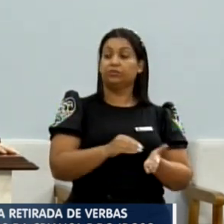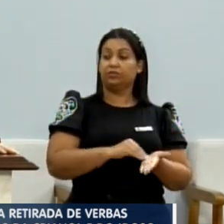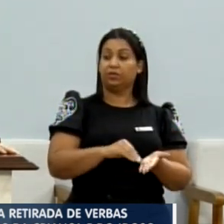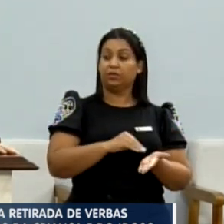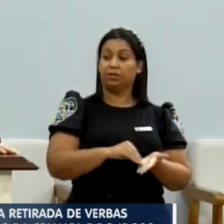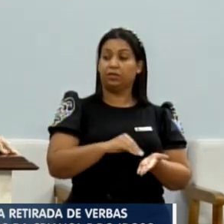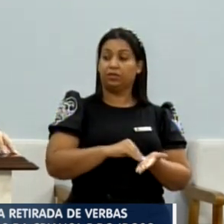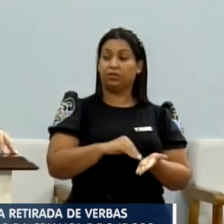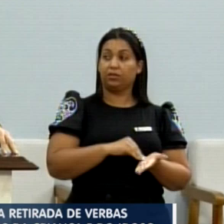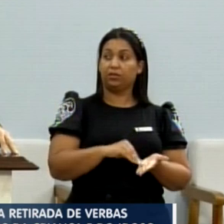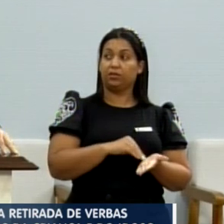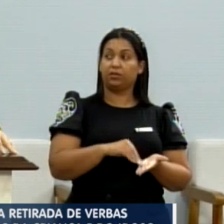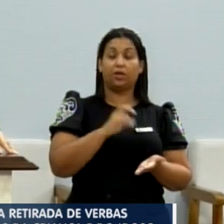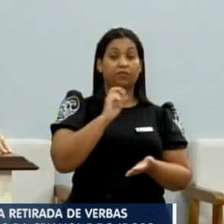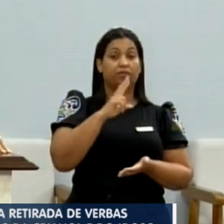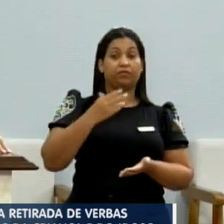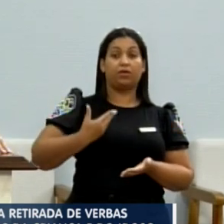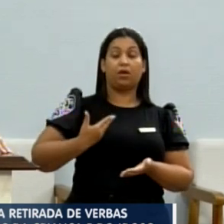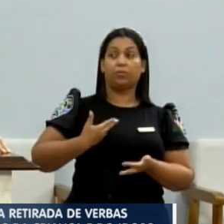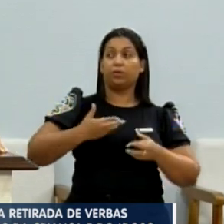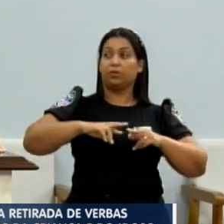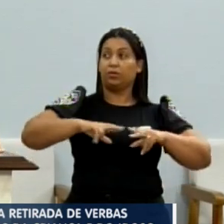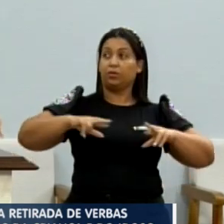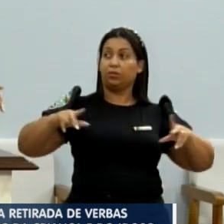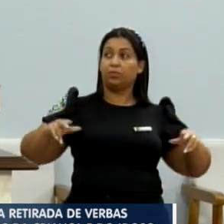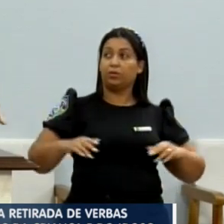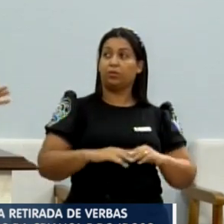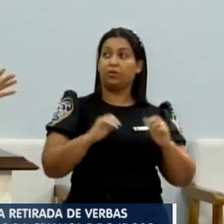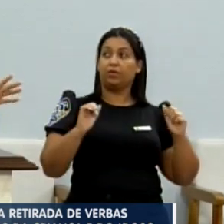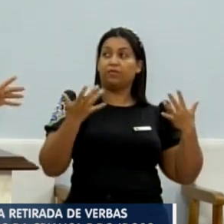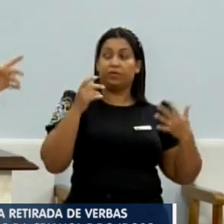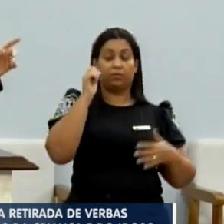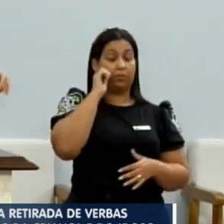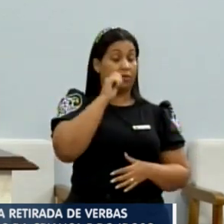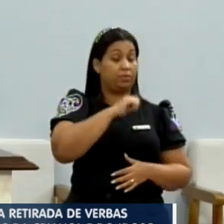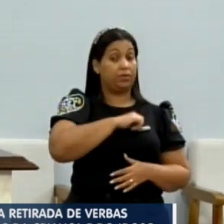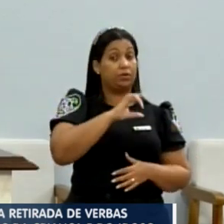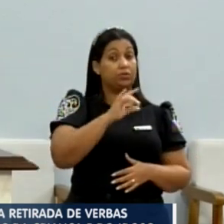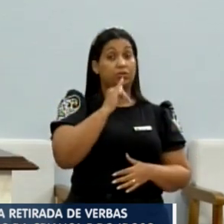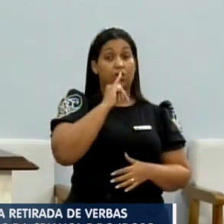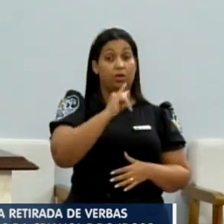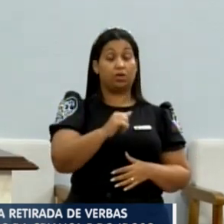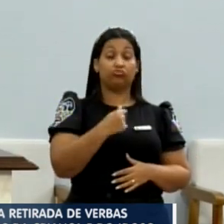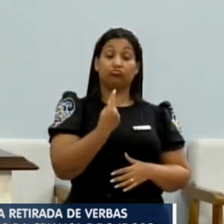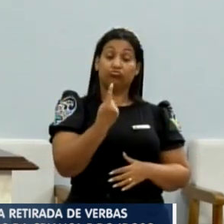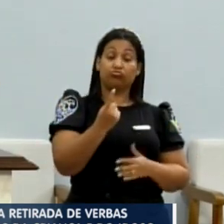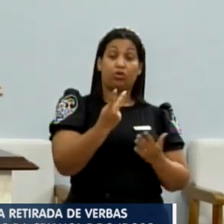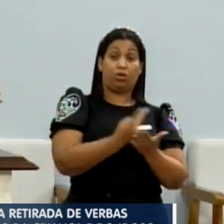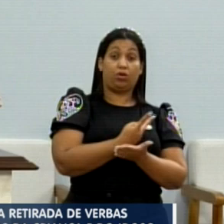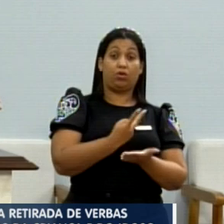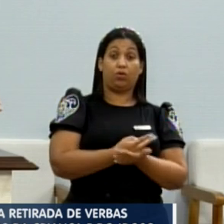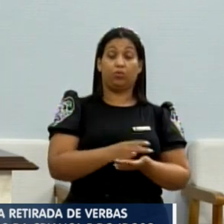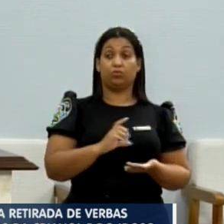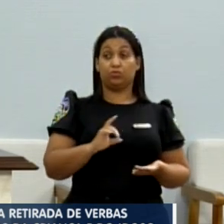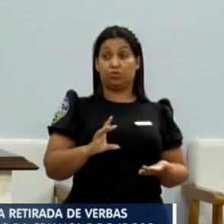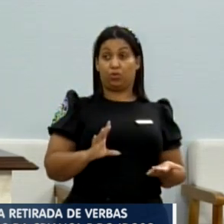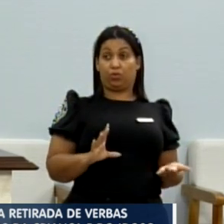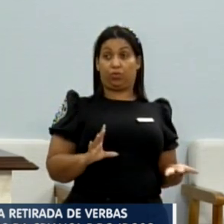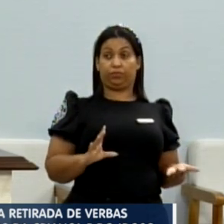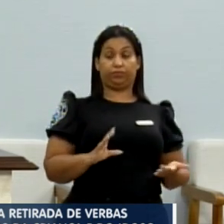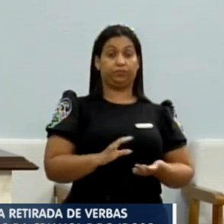pezzuto vi vários amigos grande evento para Rio Preto só acho presidente que houvi um erro um